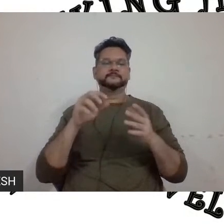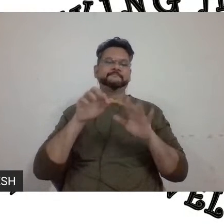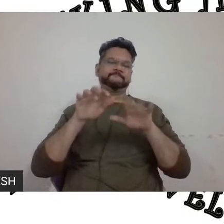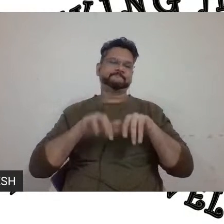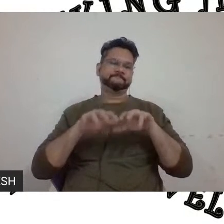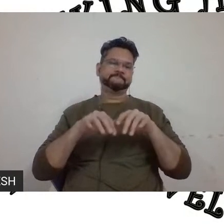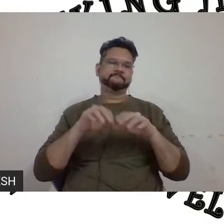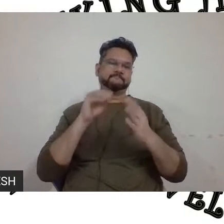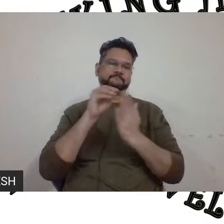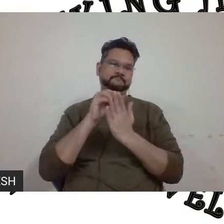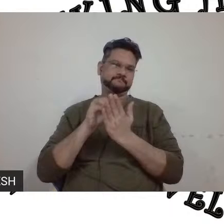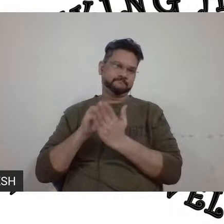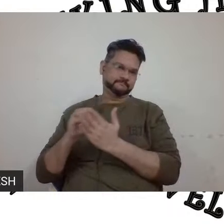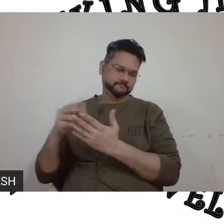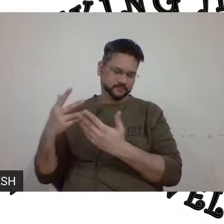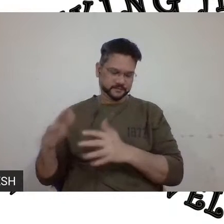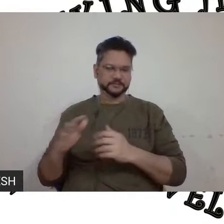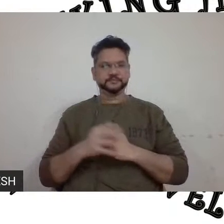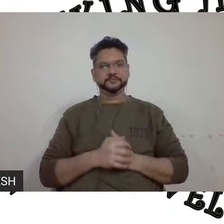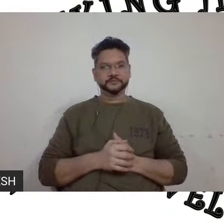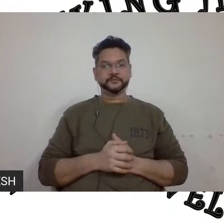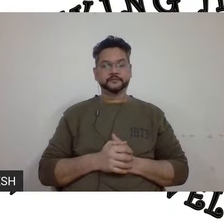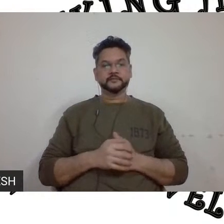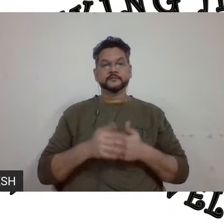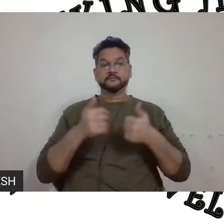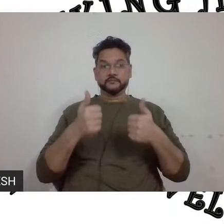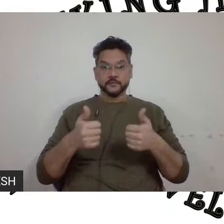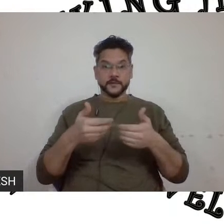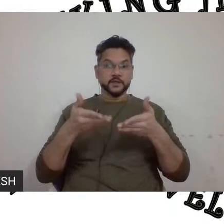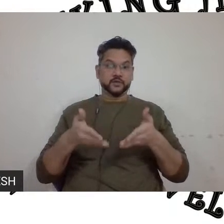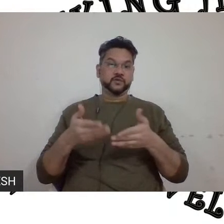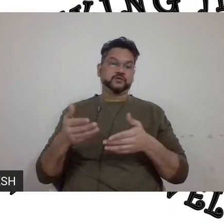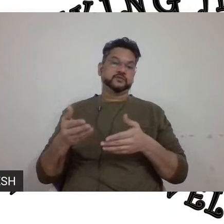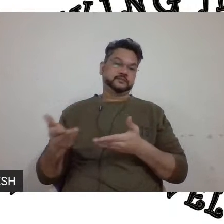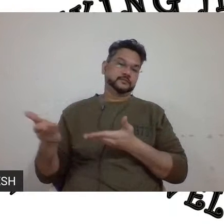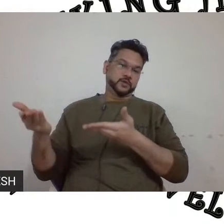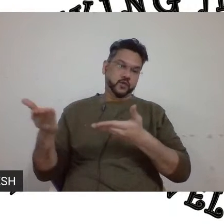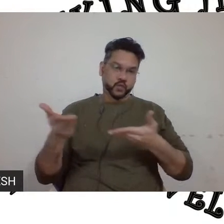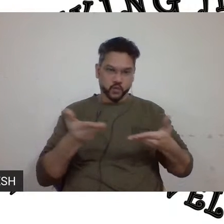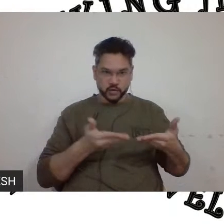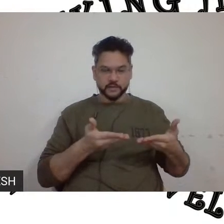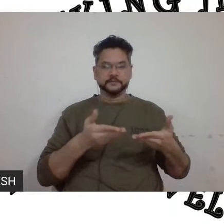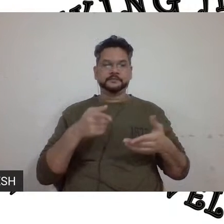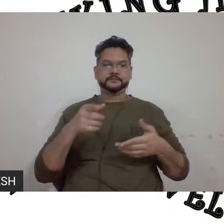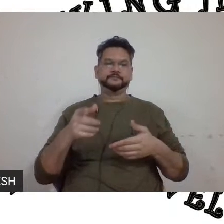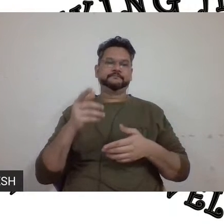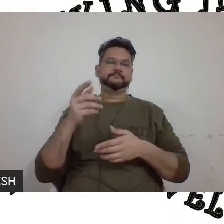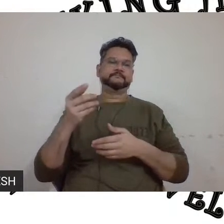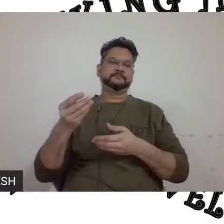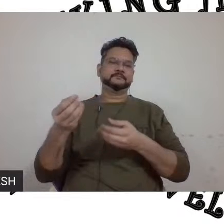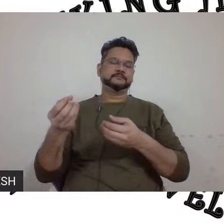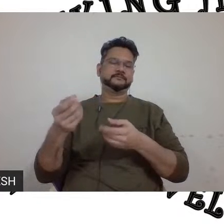We all would like to hear and gain knowledge from Sir. Please welcome Sir.